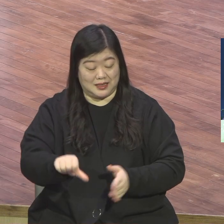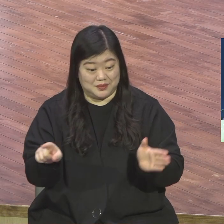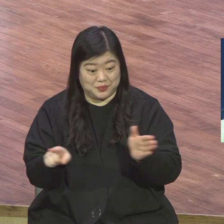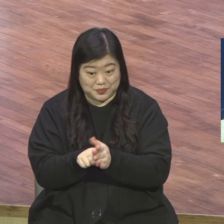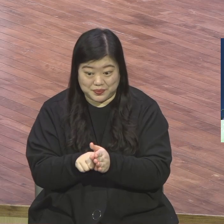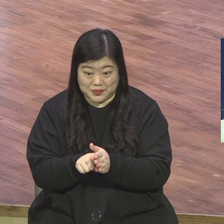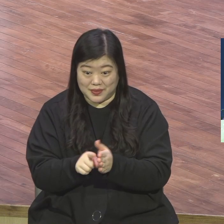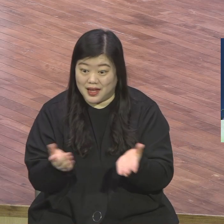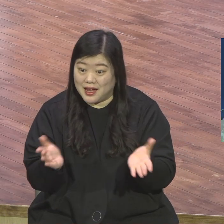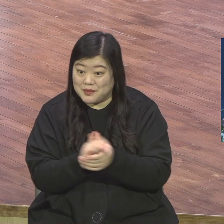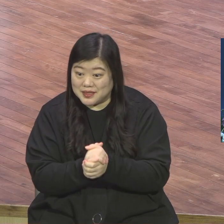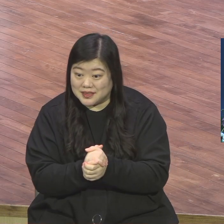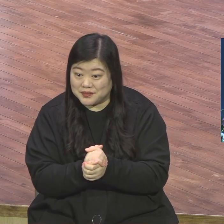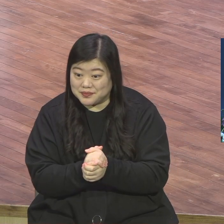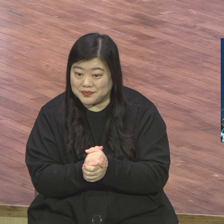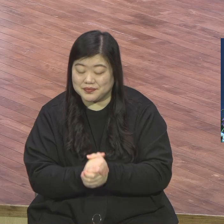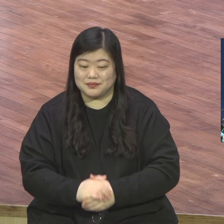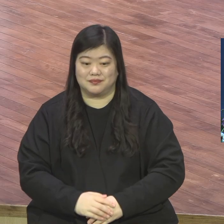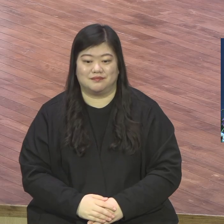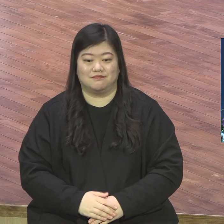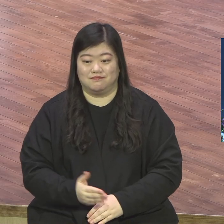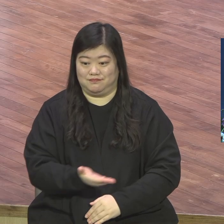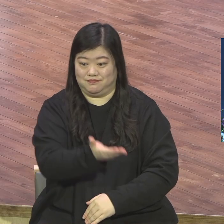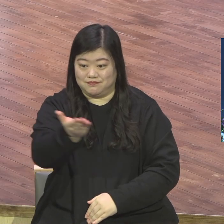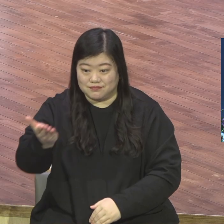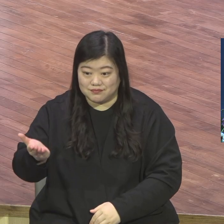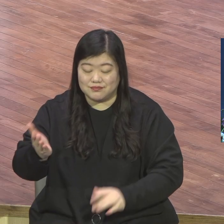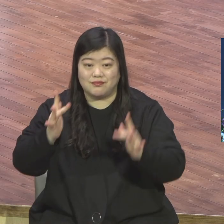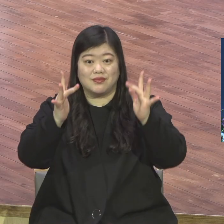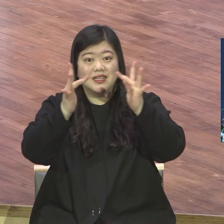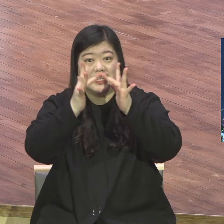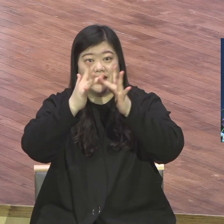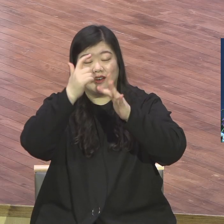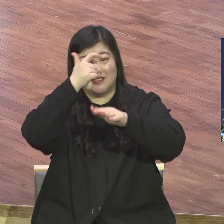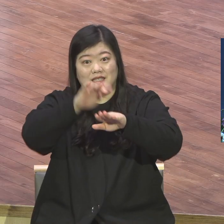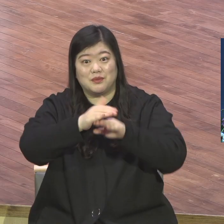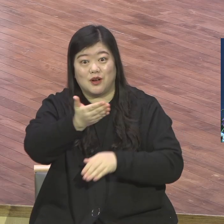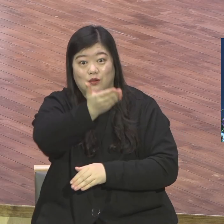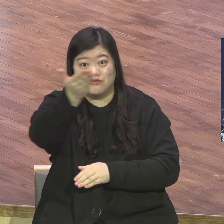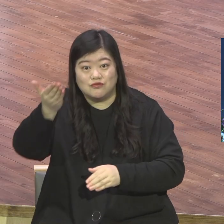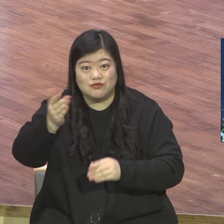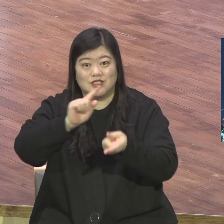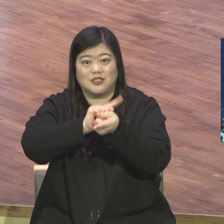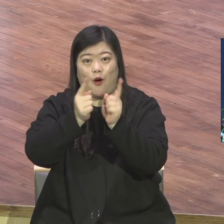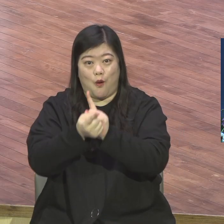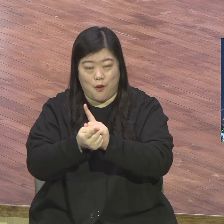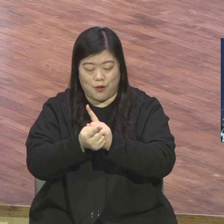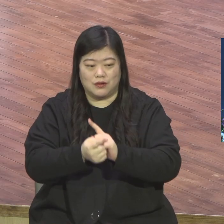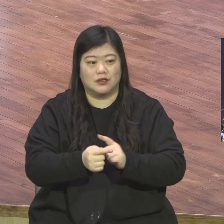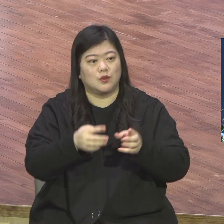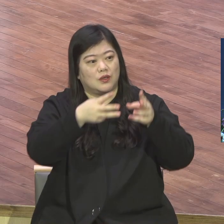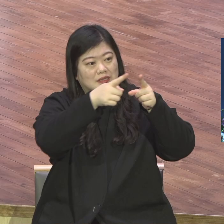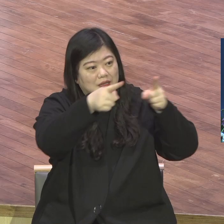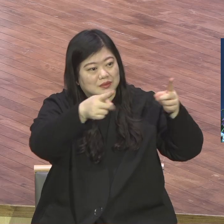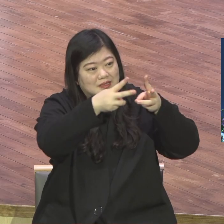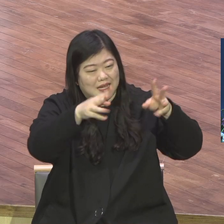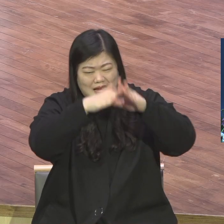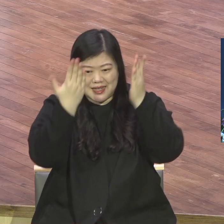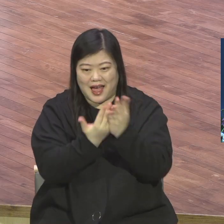아들이십니다. 아멘. 우리 온라인 예배드리는 성도들, 해외 성도들, 우리 또 원리스